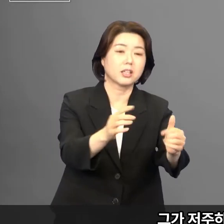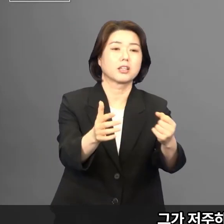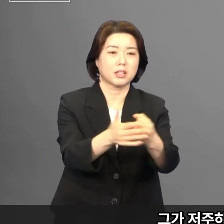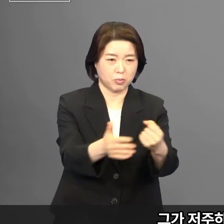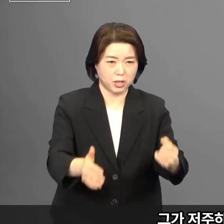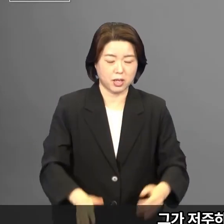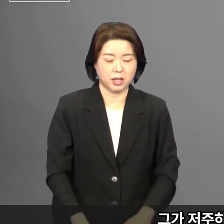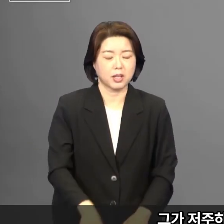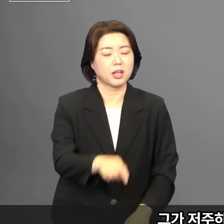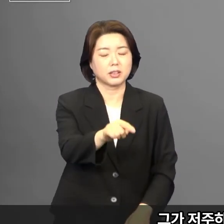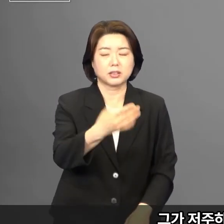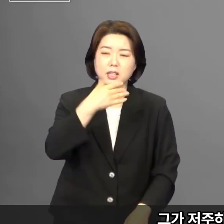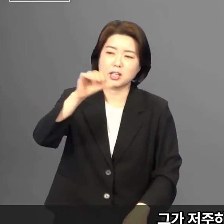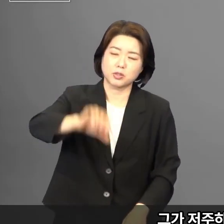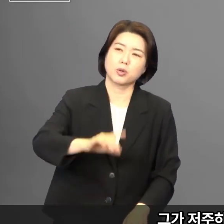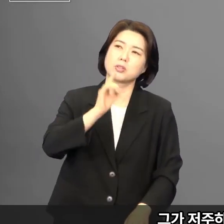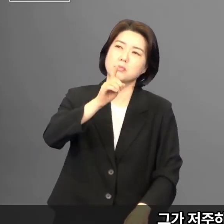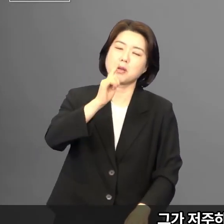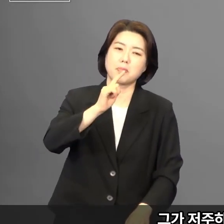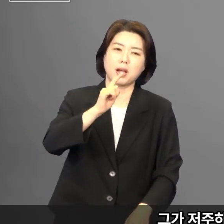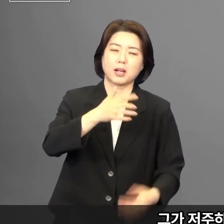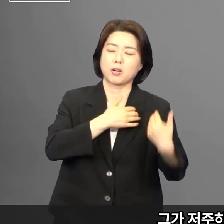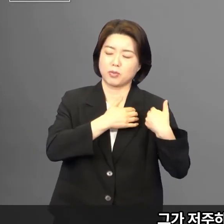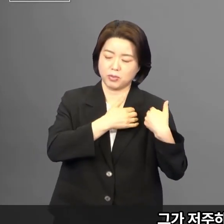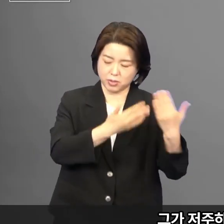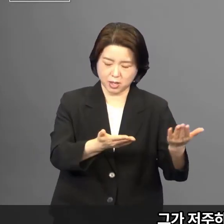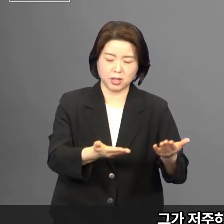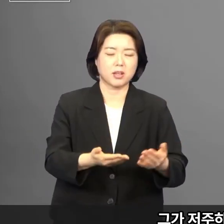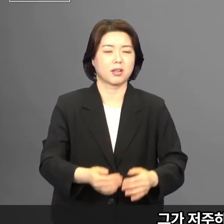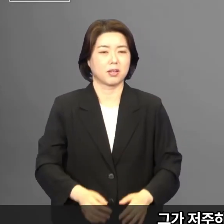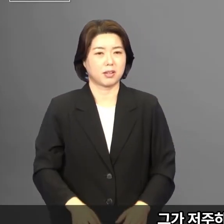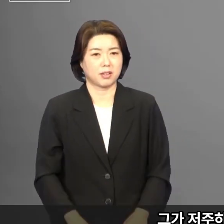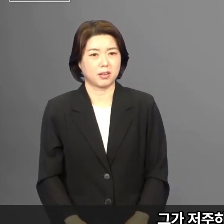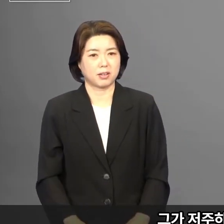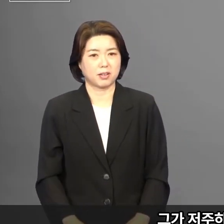것이니 그가 저주하게 내버려 두시오.